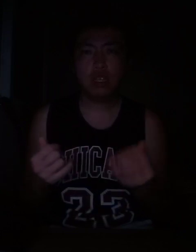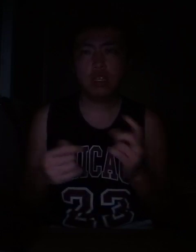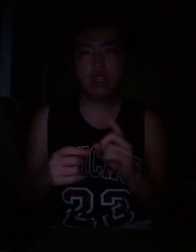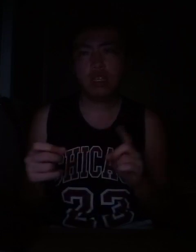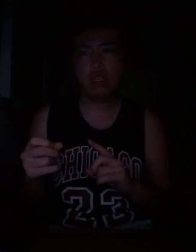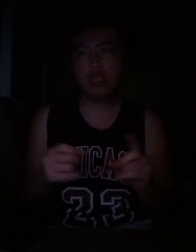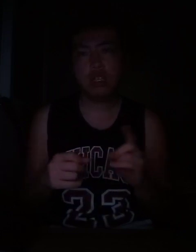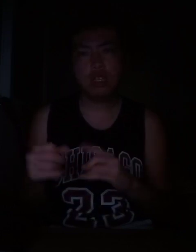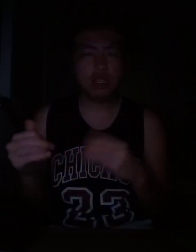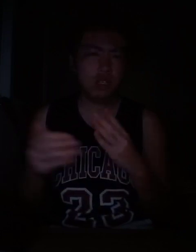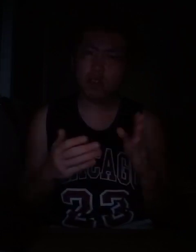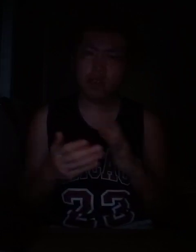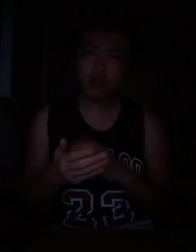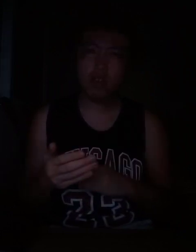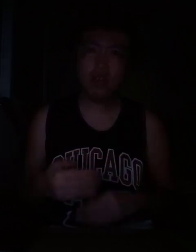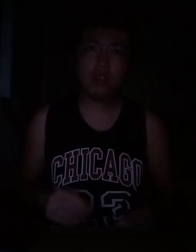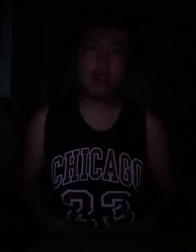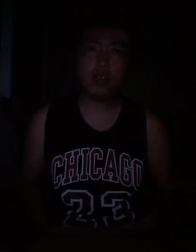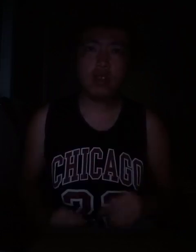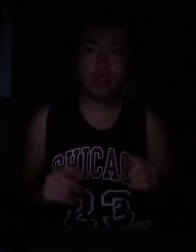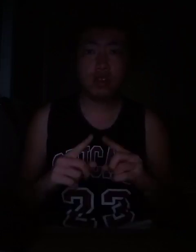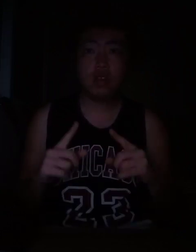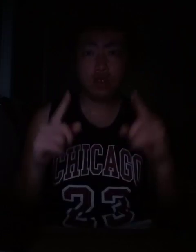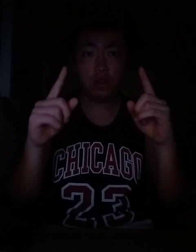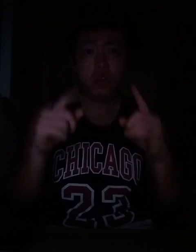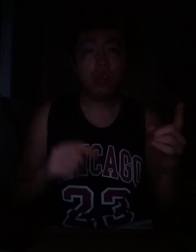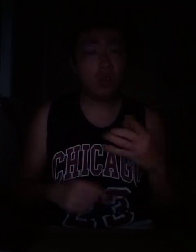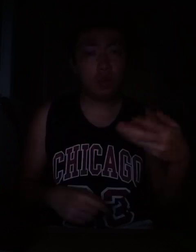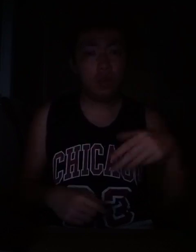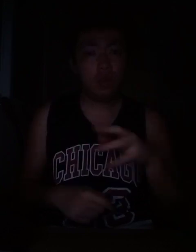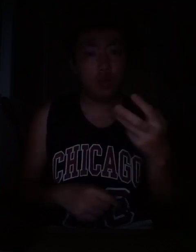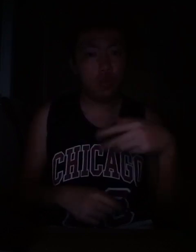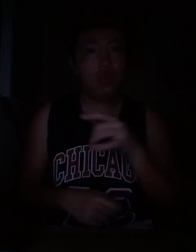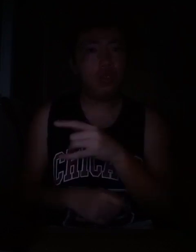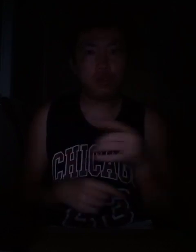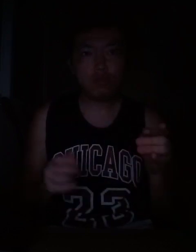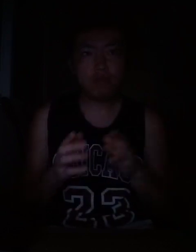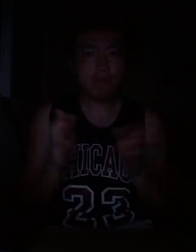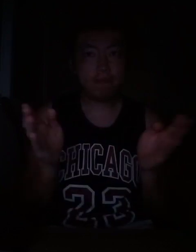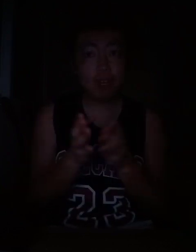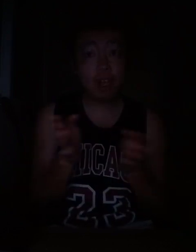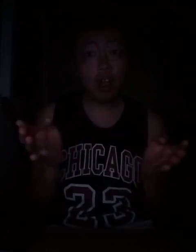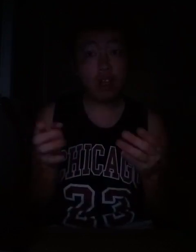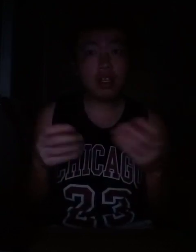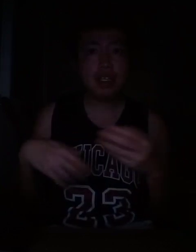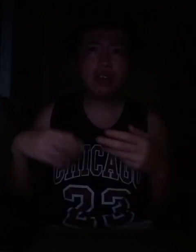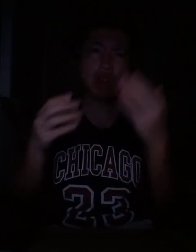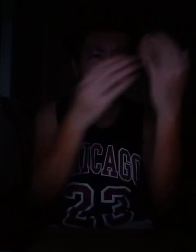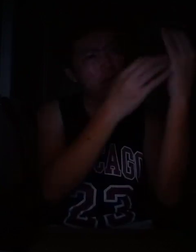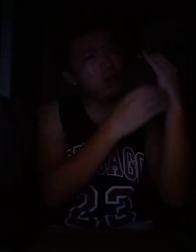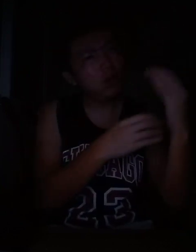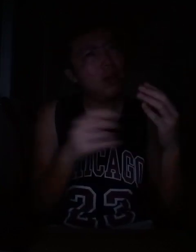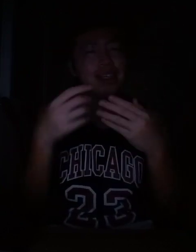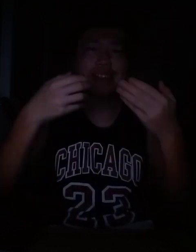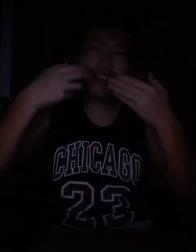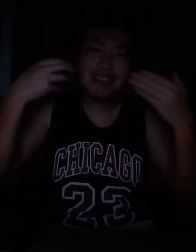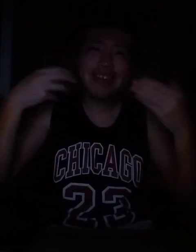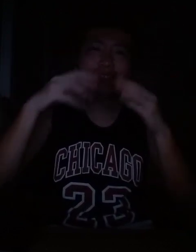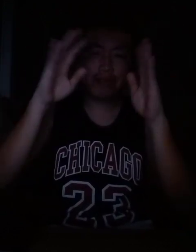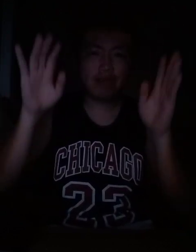잘 해주기를 바랍니다. 서울로 올라온 전 세계 대원들은 한국의 문화체험을 하며 뼈약볕 속에서도 모처럼 밝게 웃었습니다.